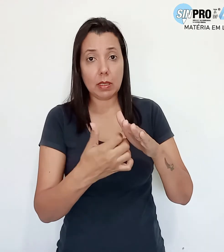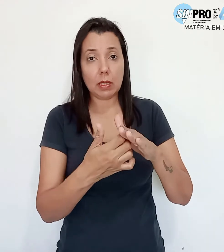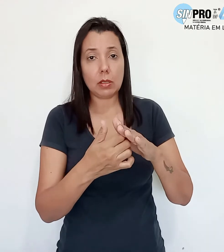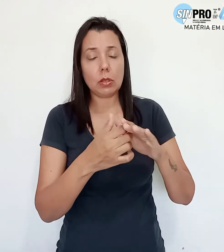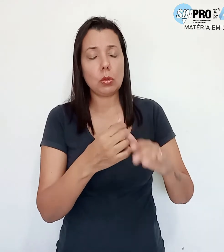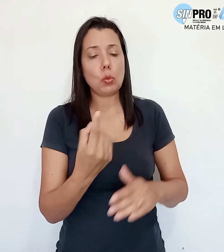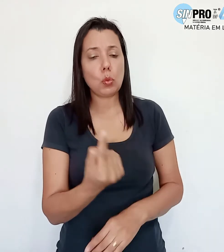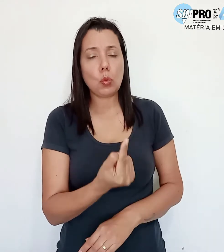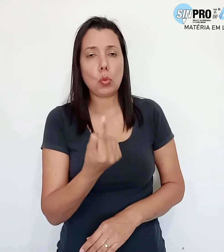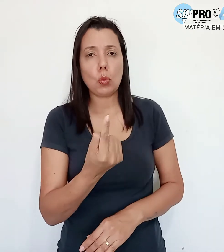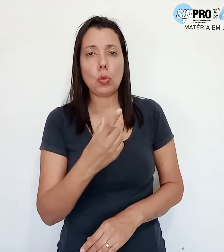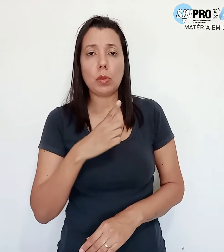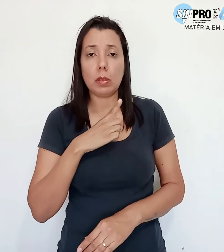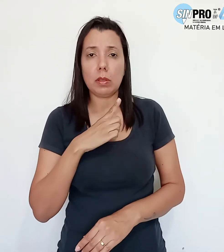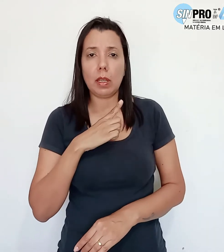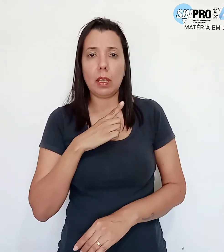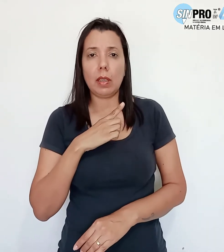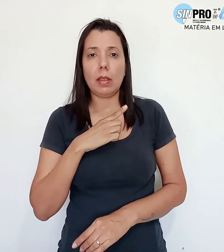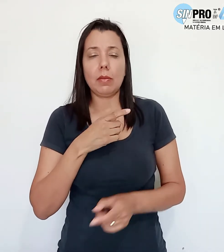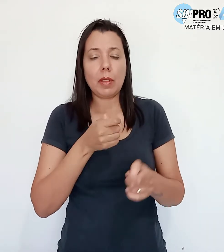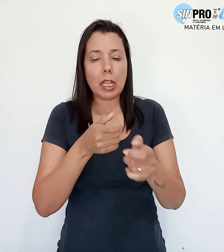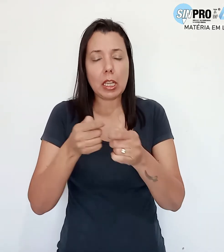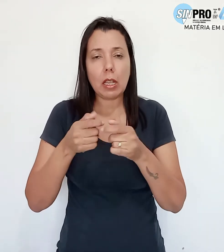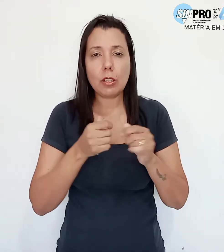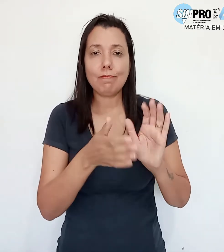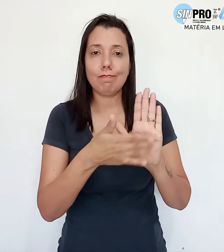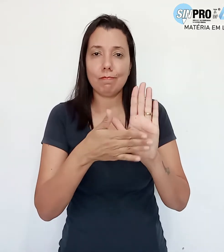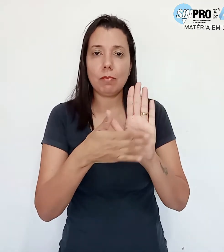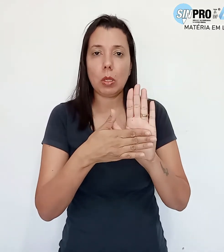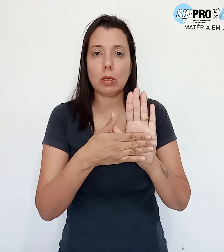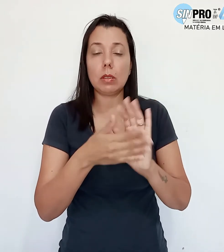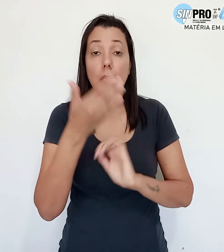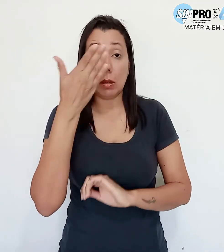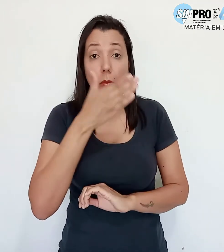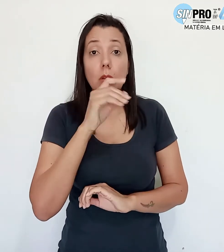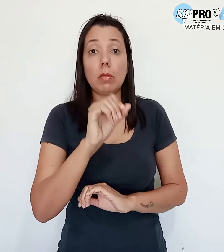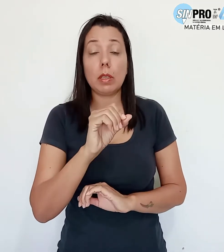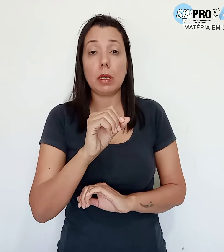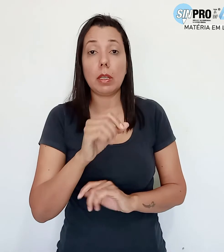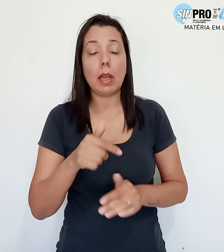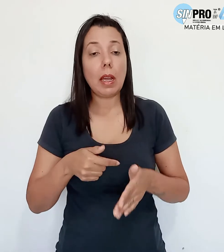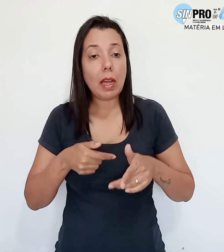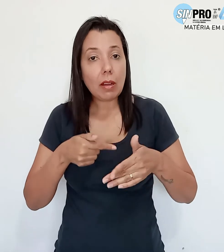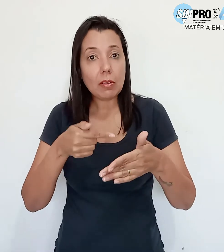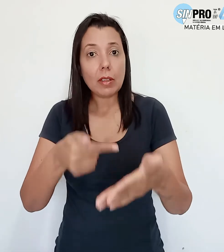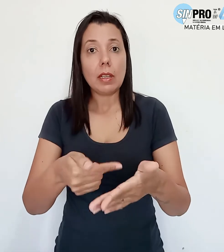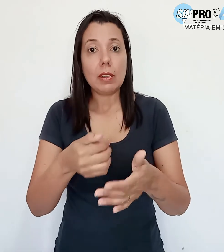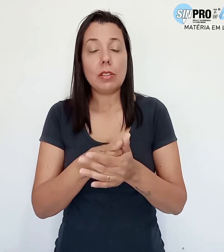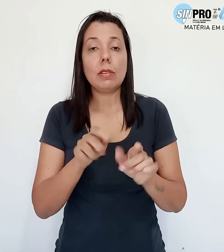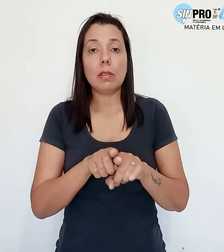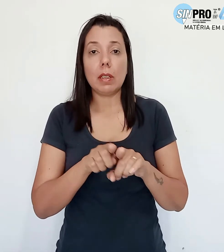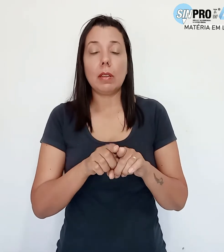os únicos que tirarão vantagem da proposta. Prova disso é a Frente Parlamentar da Reforma